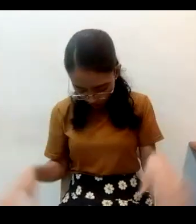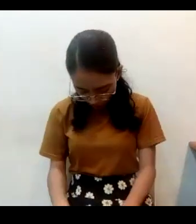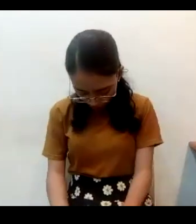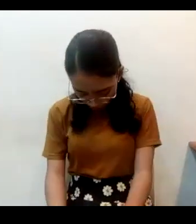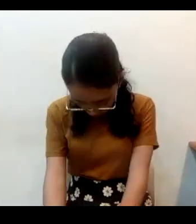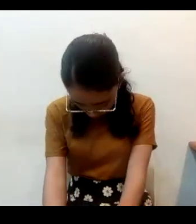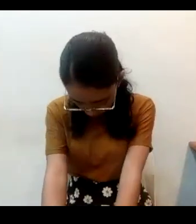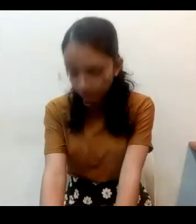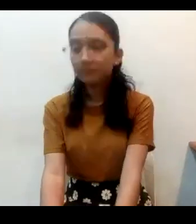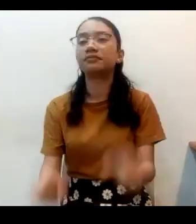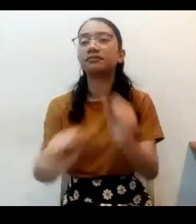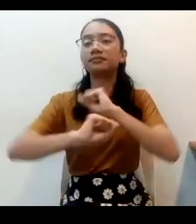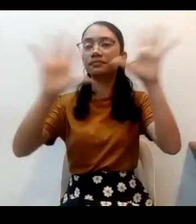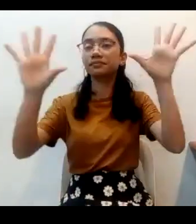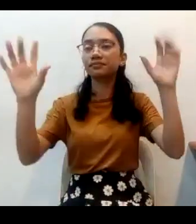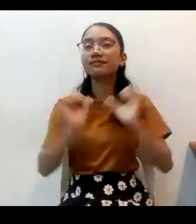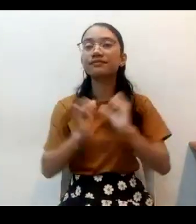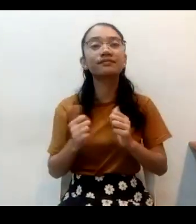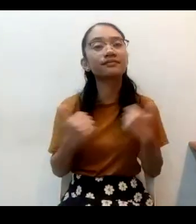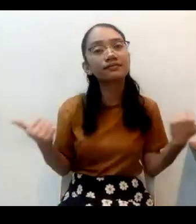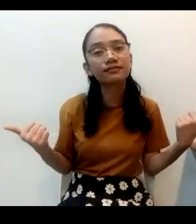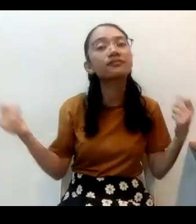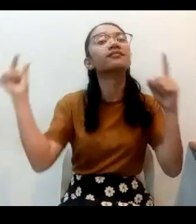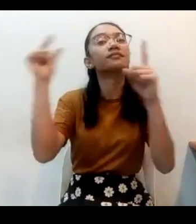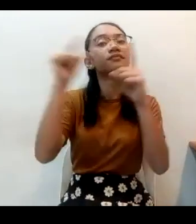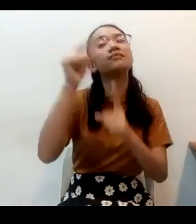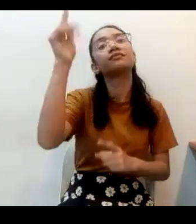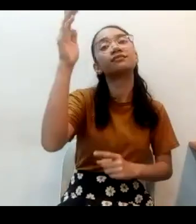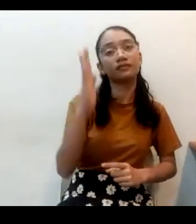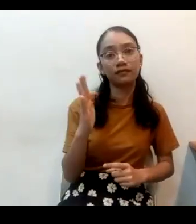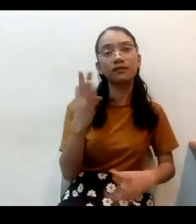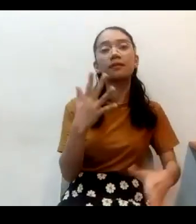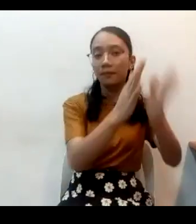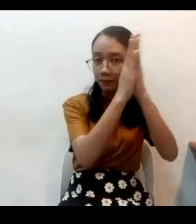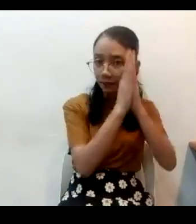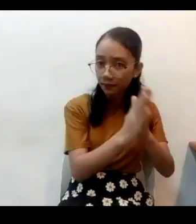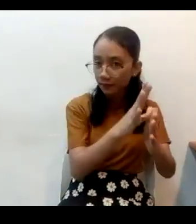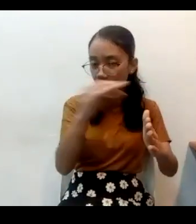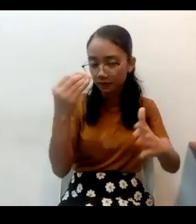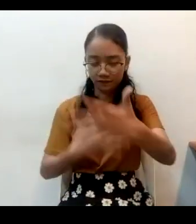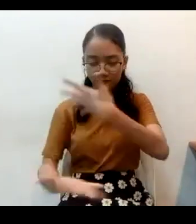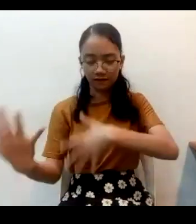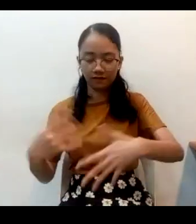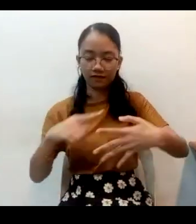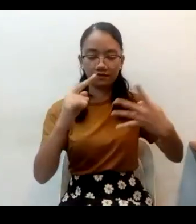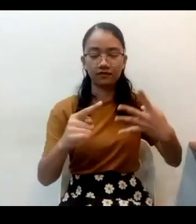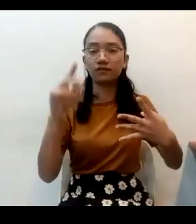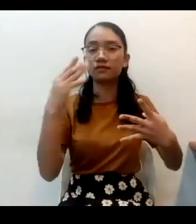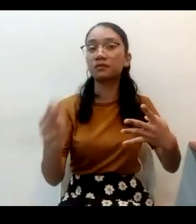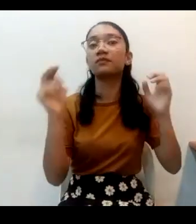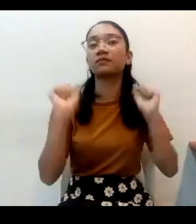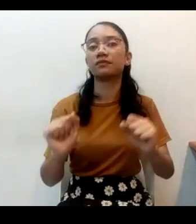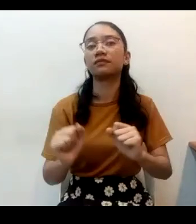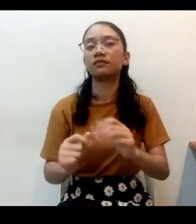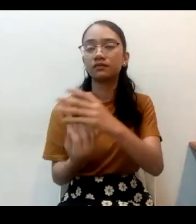ating spiritual na mata? The Word of God, prayer, and fellowship. Salita ng Diyos, panalangin at fellowship. It's